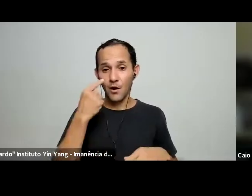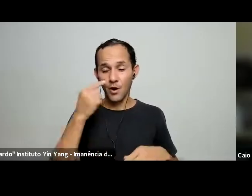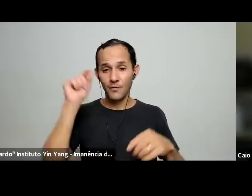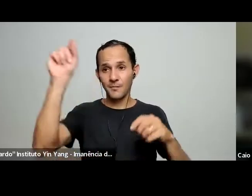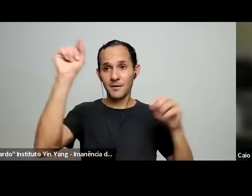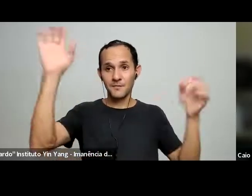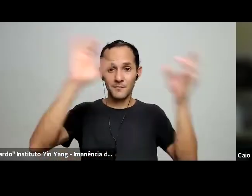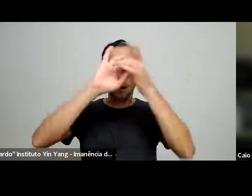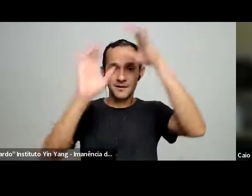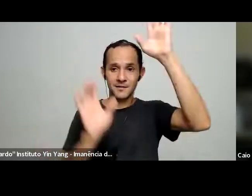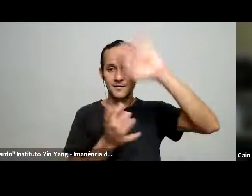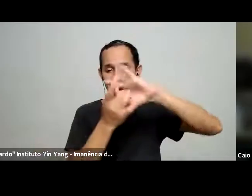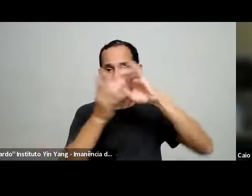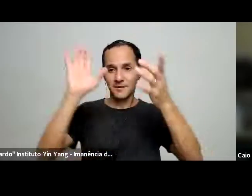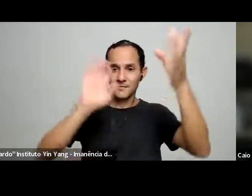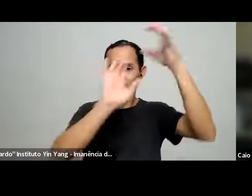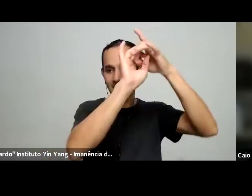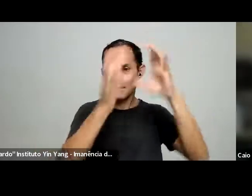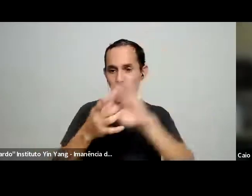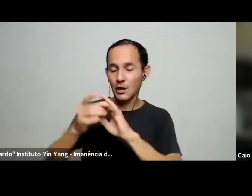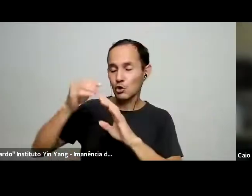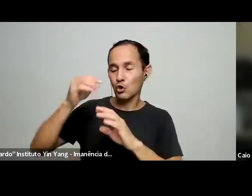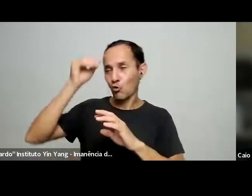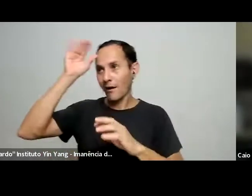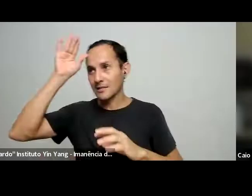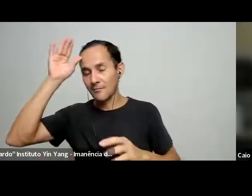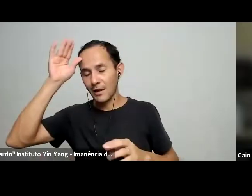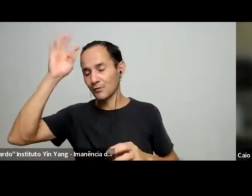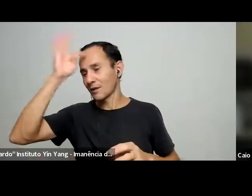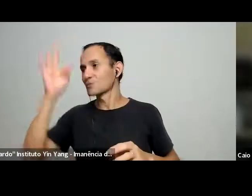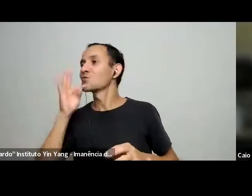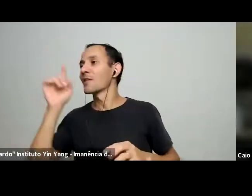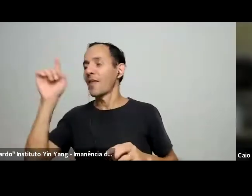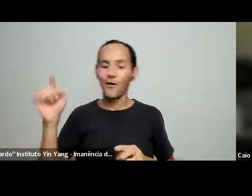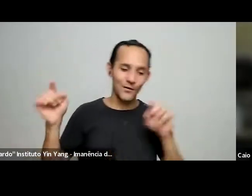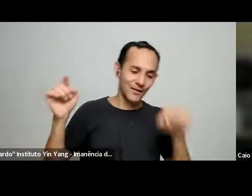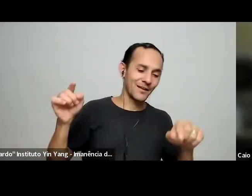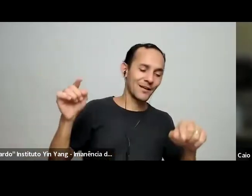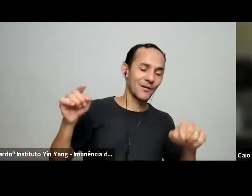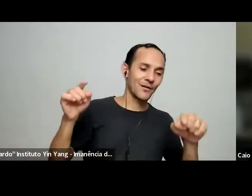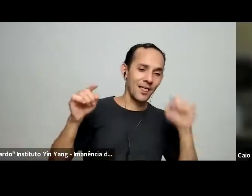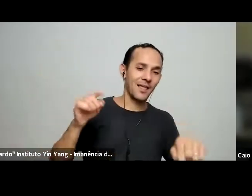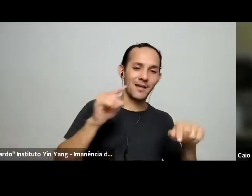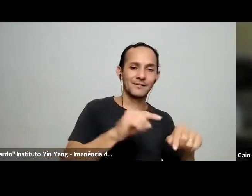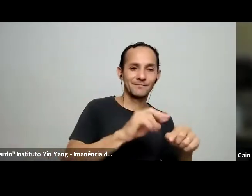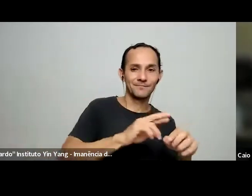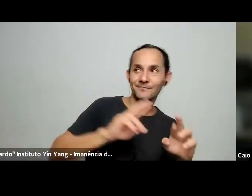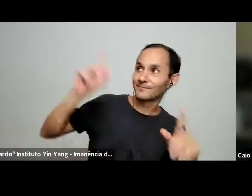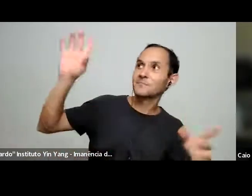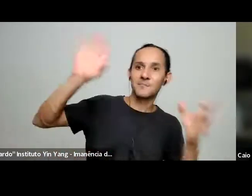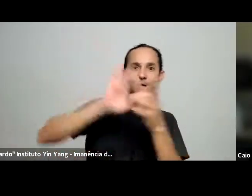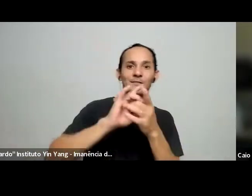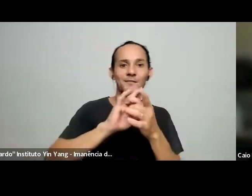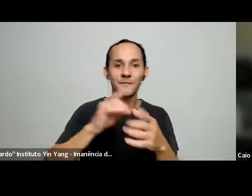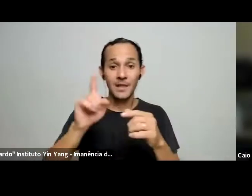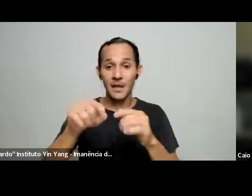relação entre um conhecimento do saber tradicional com um saber moderno, né? Então, essa é a pesquisa